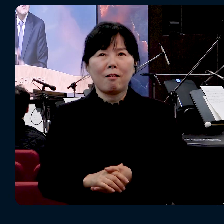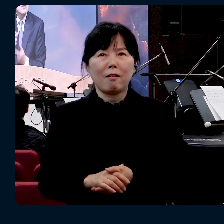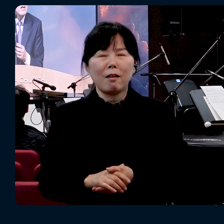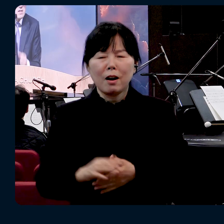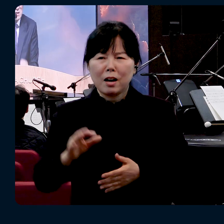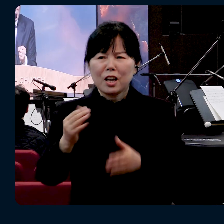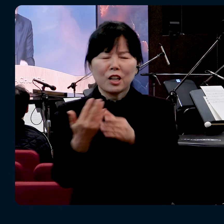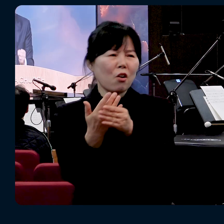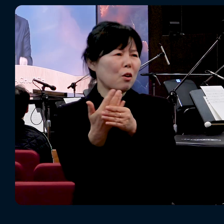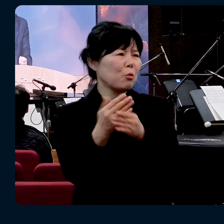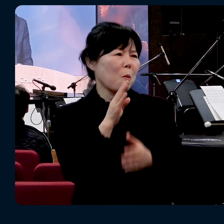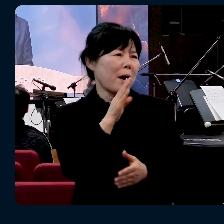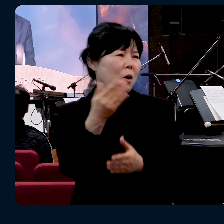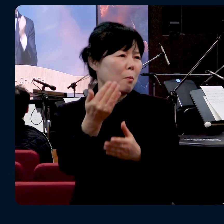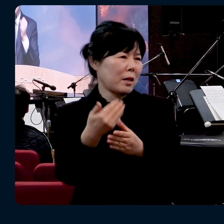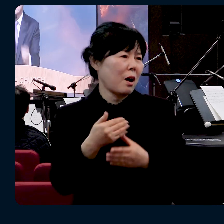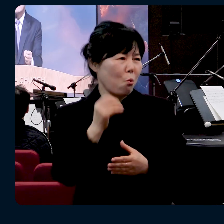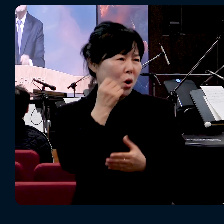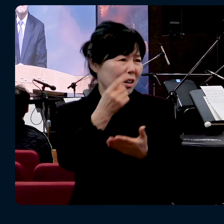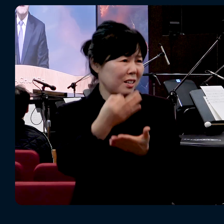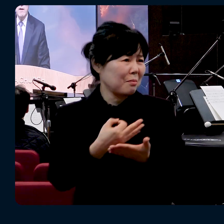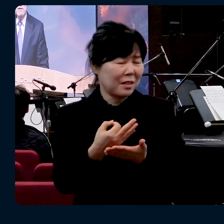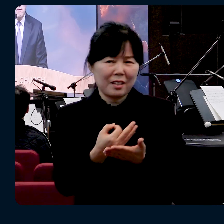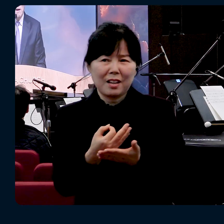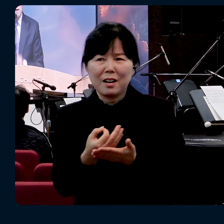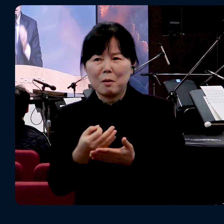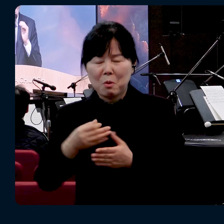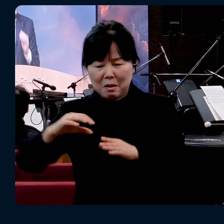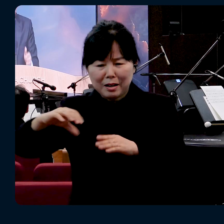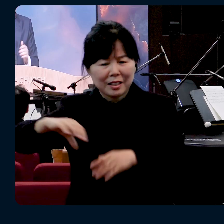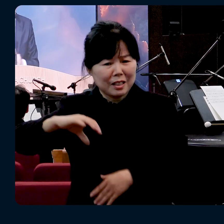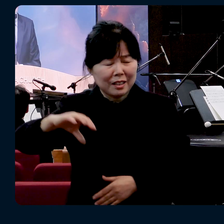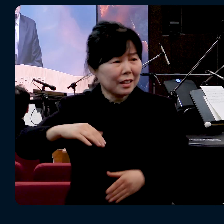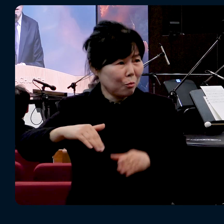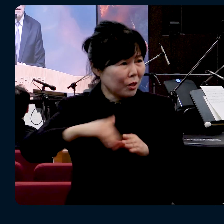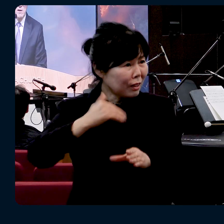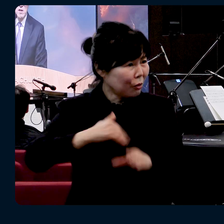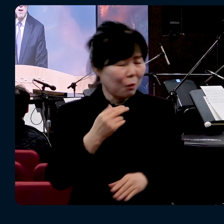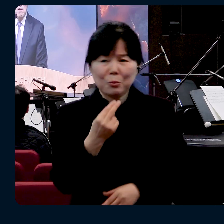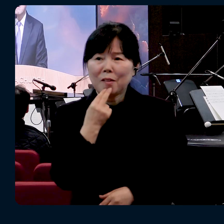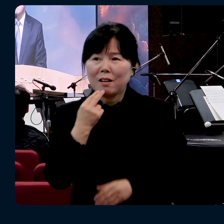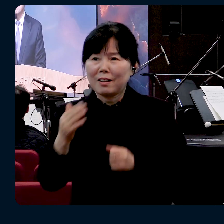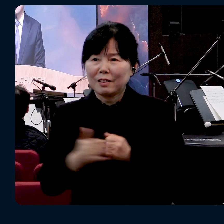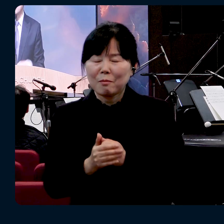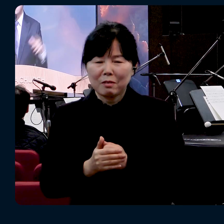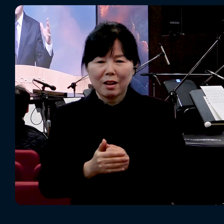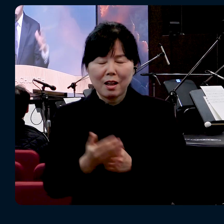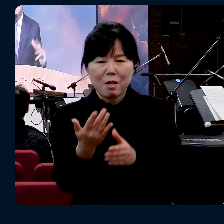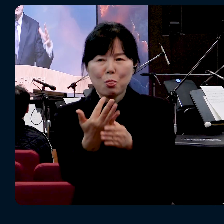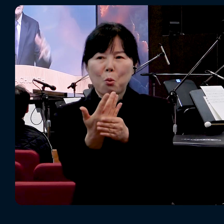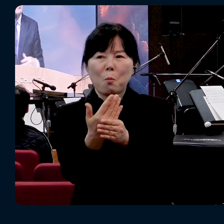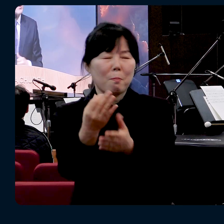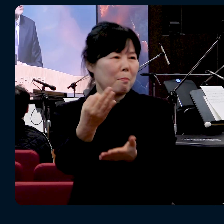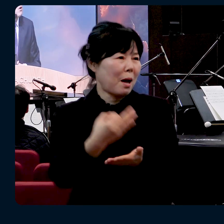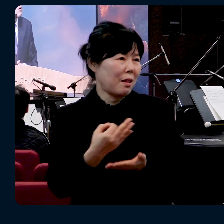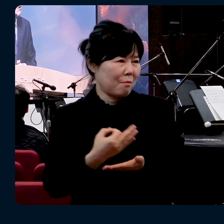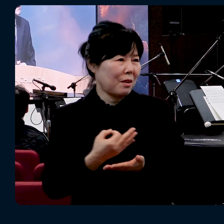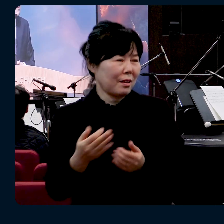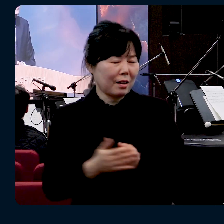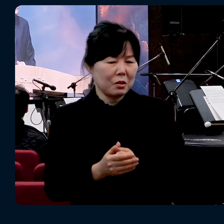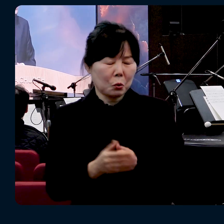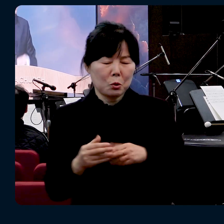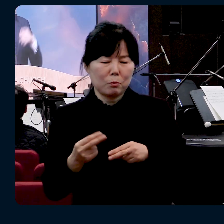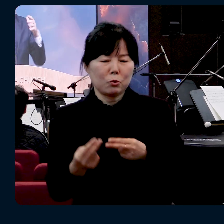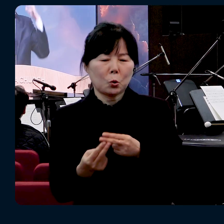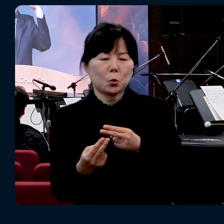캐시로 받아가지고 그러면서 그렇게 쉬지도 못하고 그렇게 일을 했는데, 그러는 가운데 이제 돈을